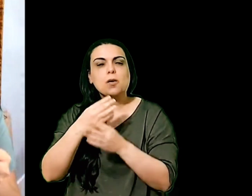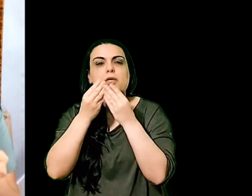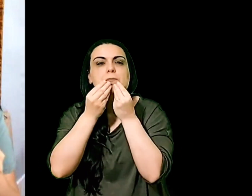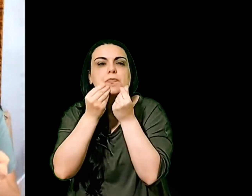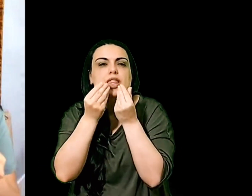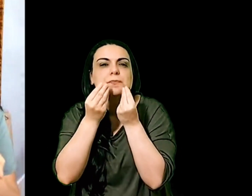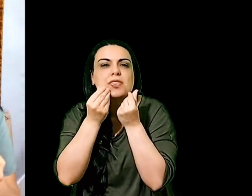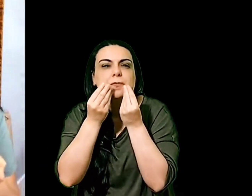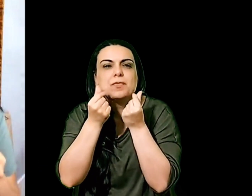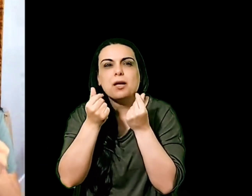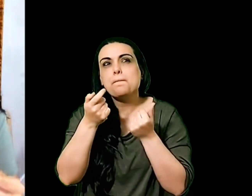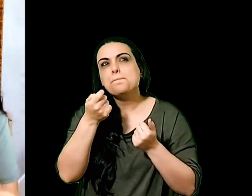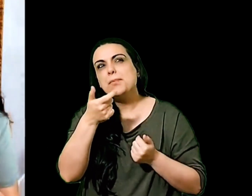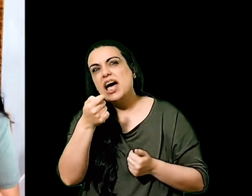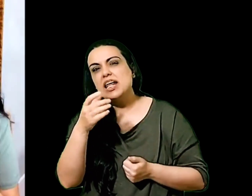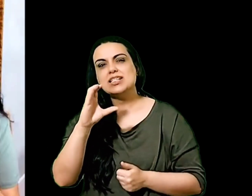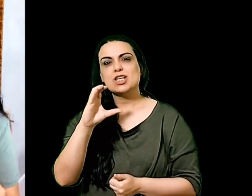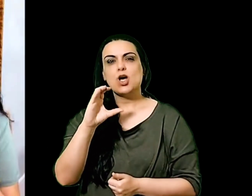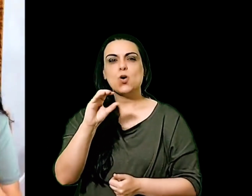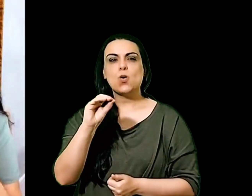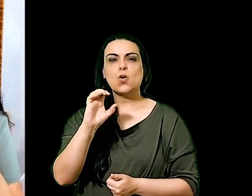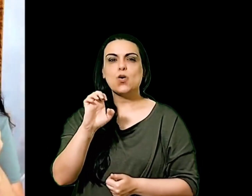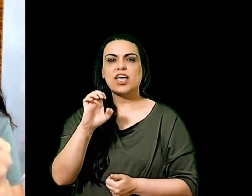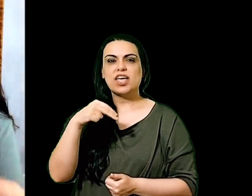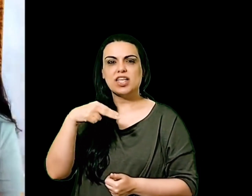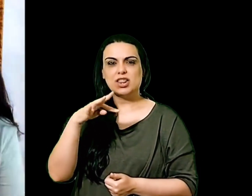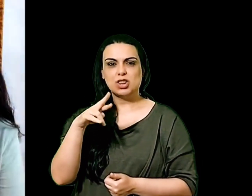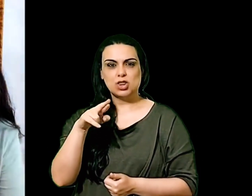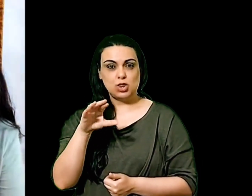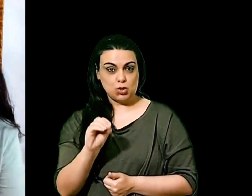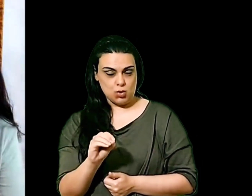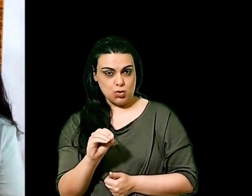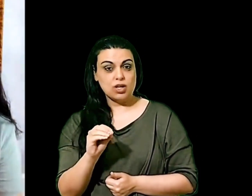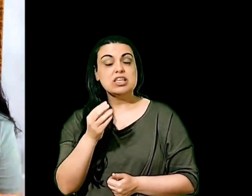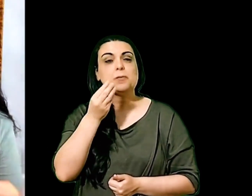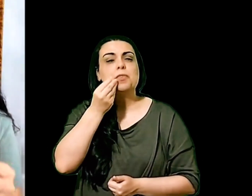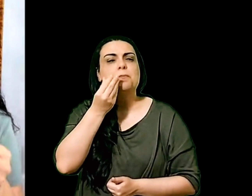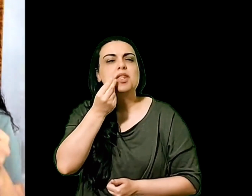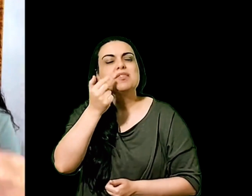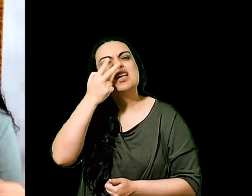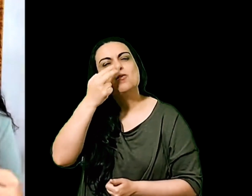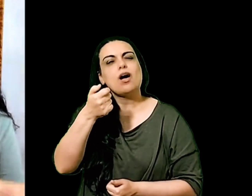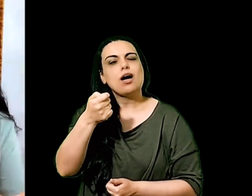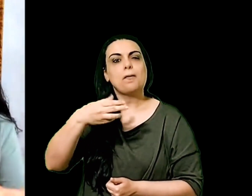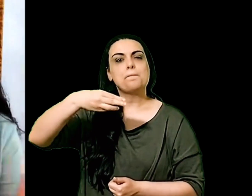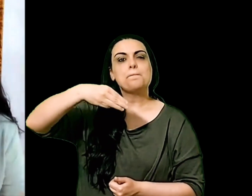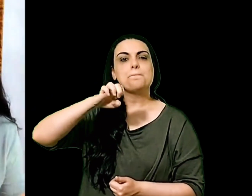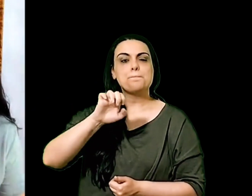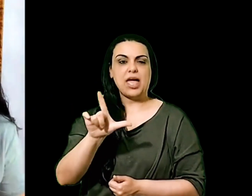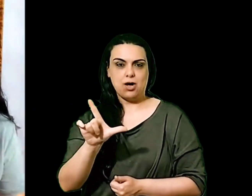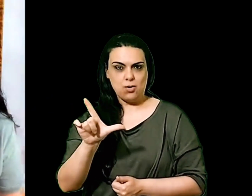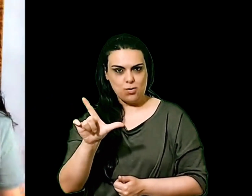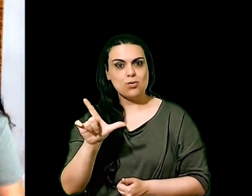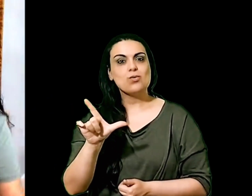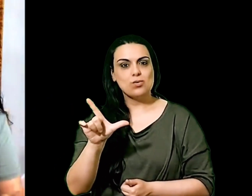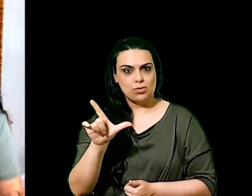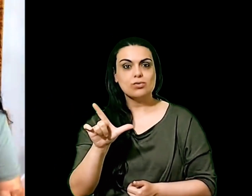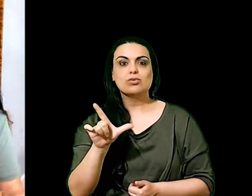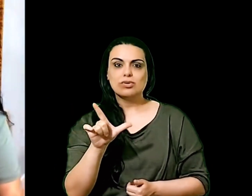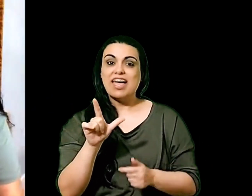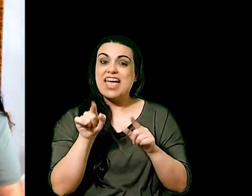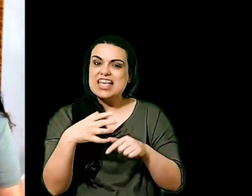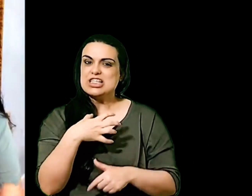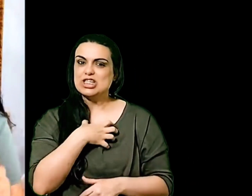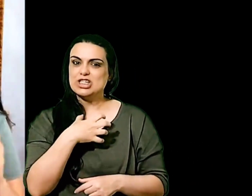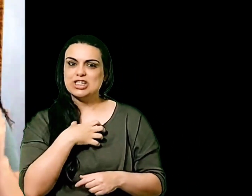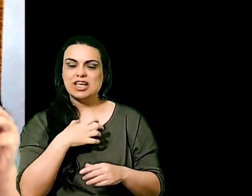visualmente falando, e o gosto também, ao coentro, né? E ele tinha sabor de mel.